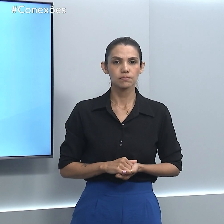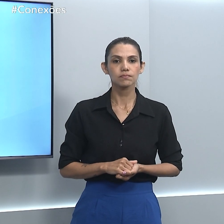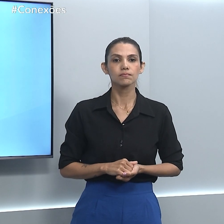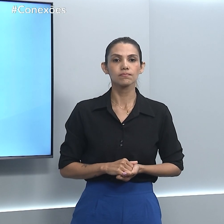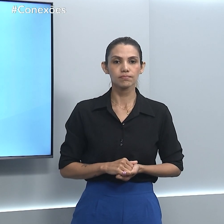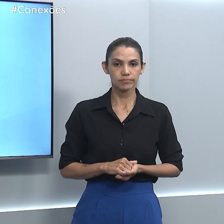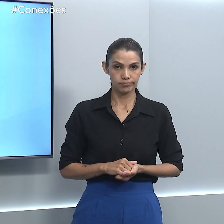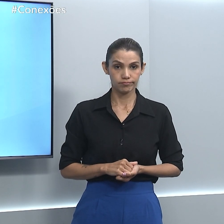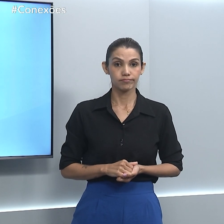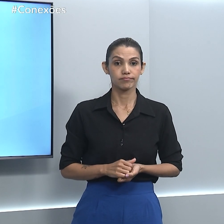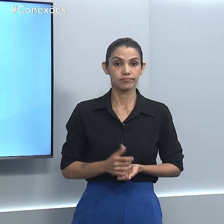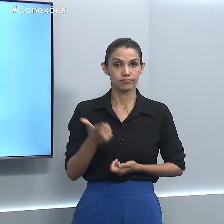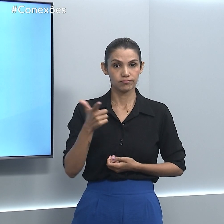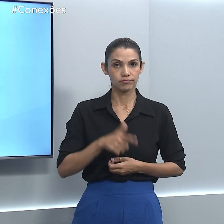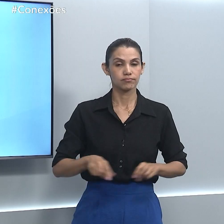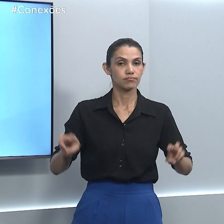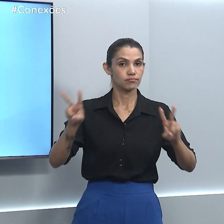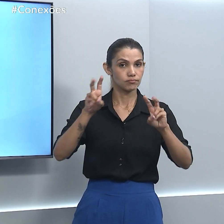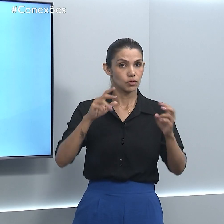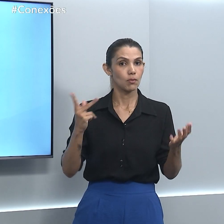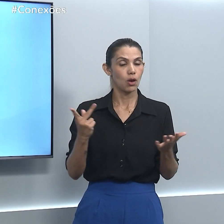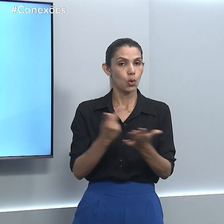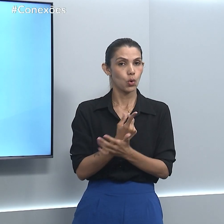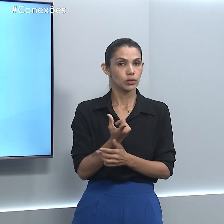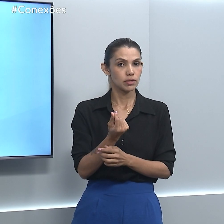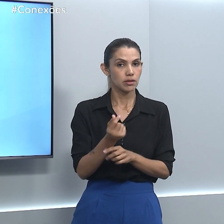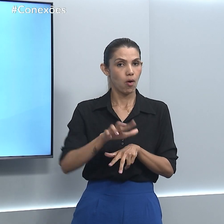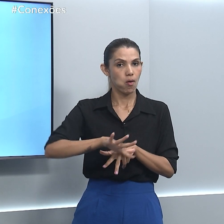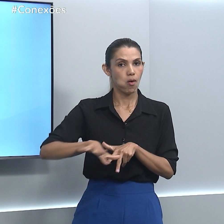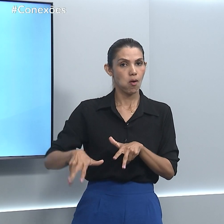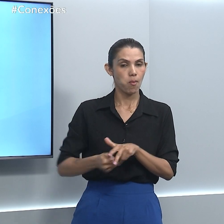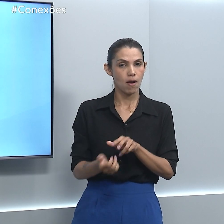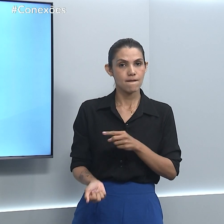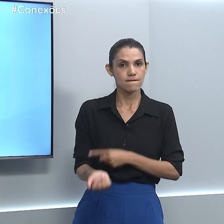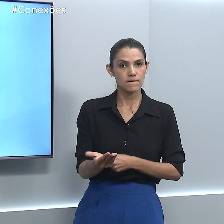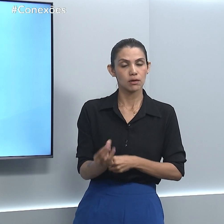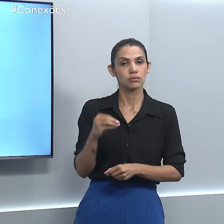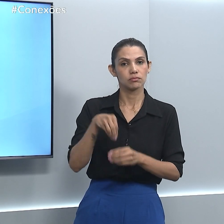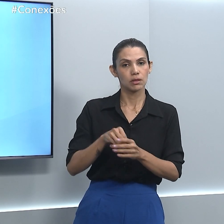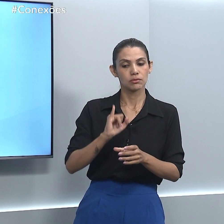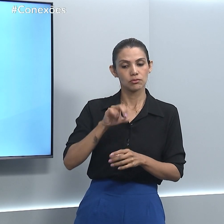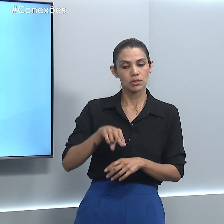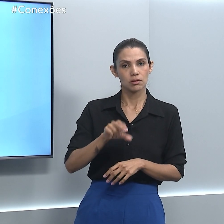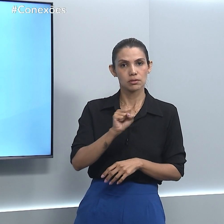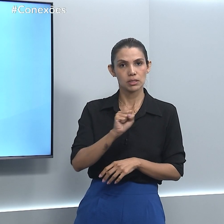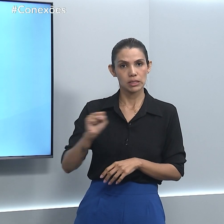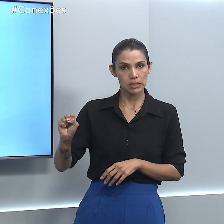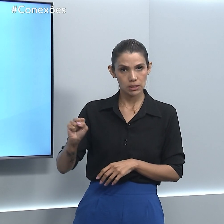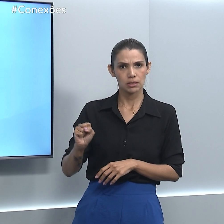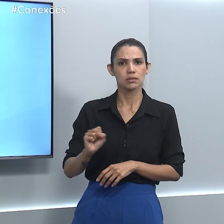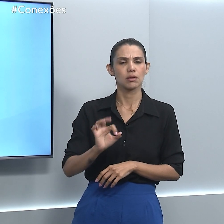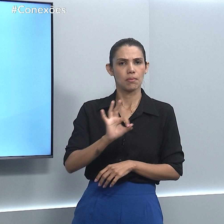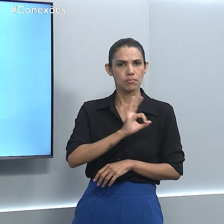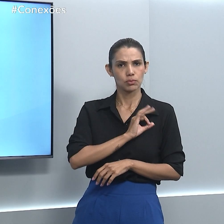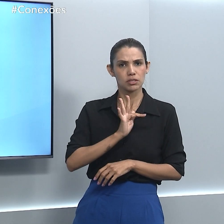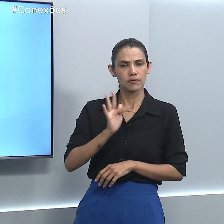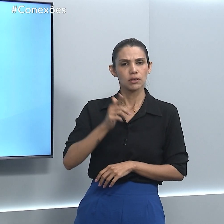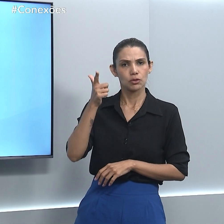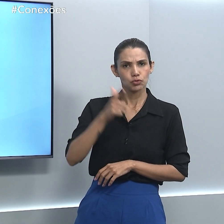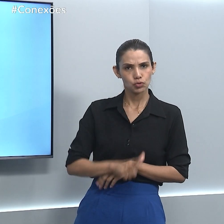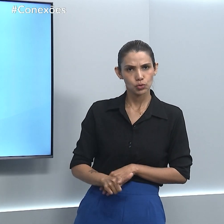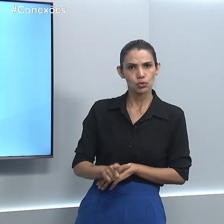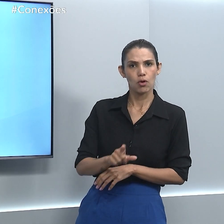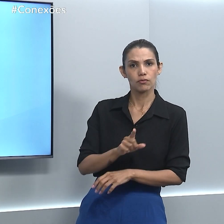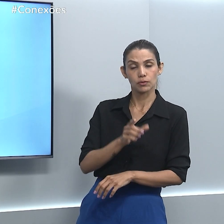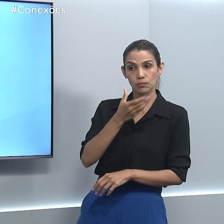E a gente volta a falar sobre a fraude no INSS. A Polícia Federal apontou que Antônio Carlos Camilo Antunes, conhecido